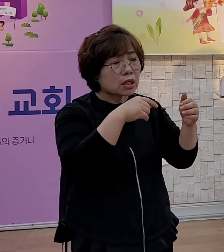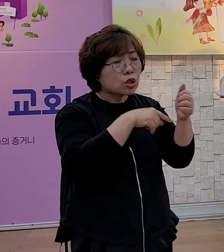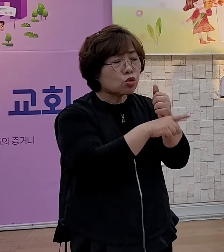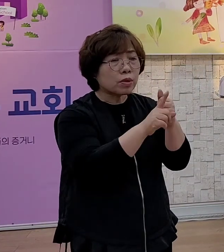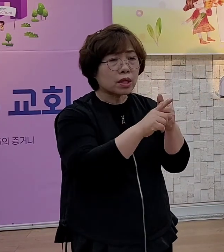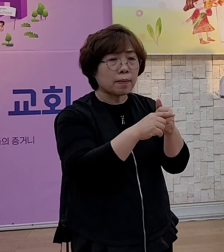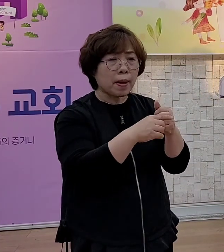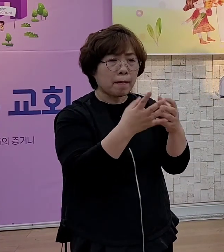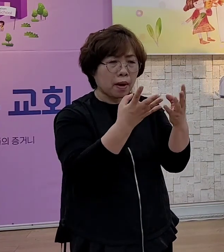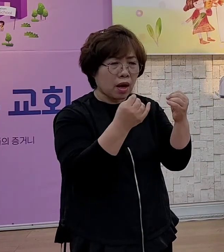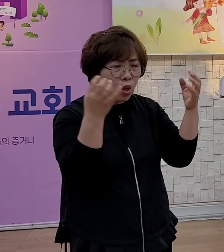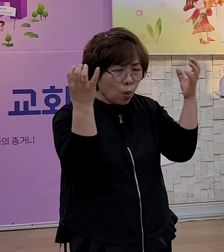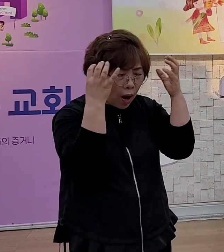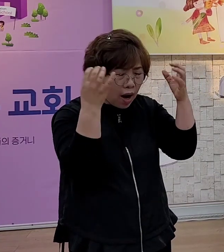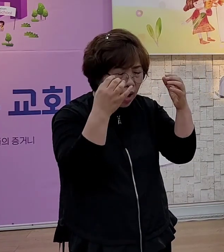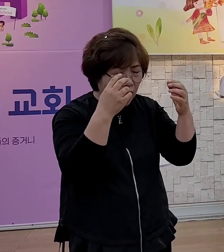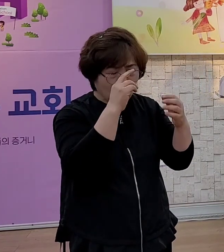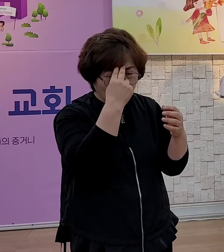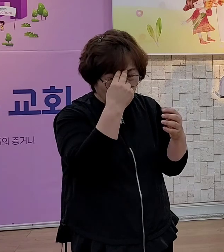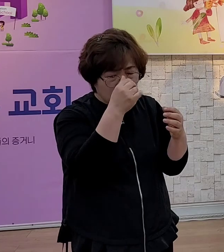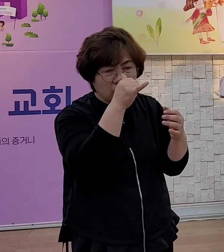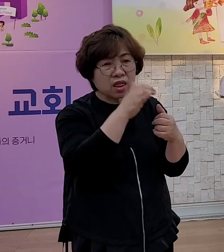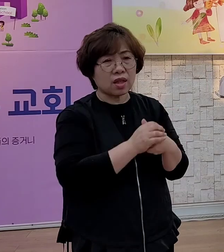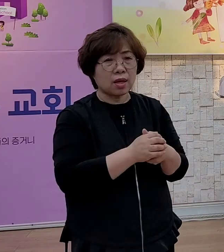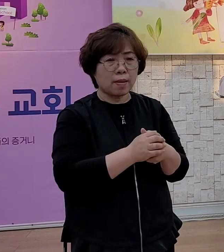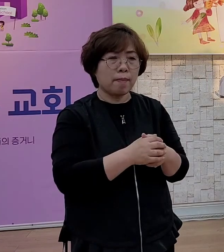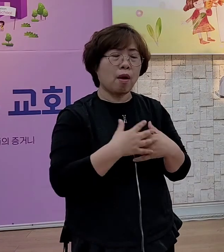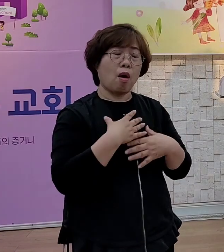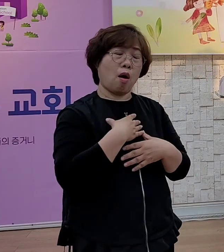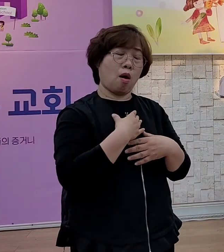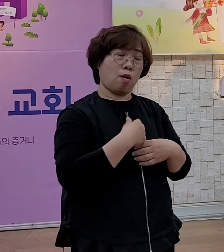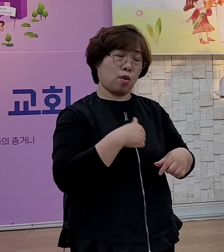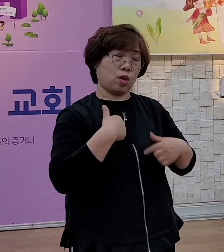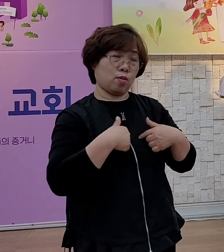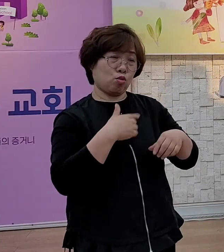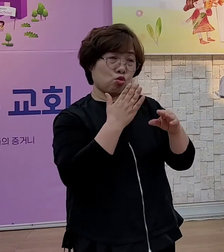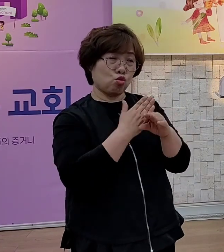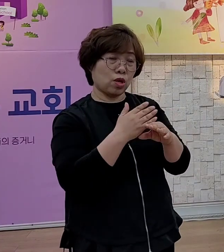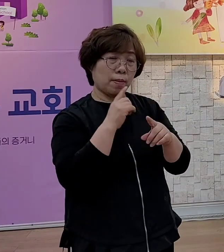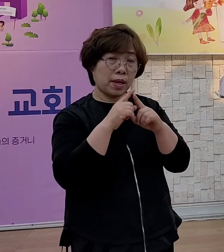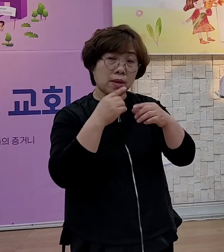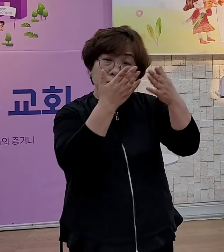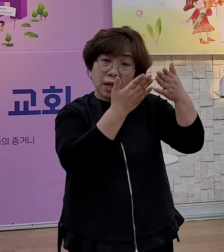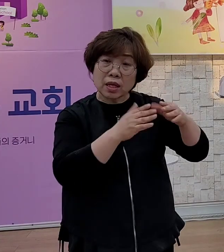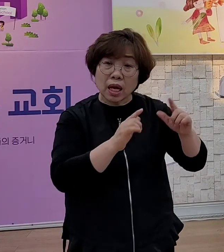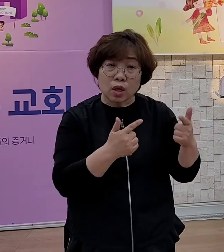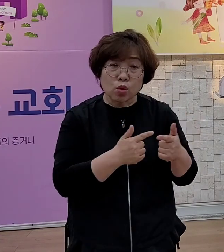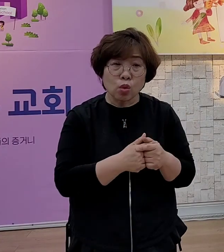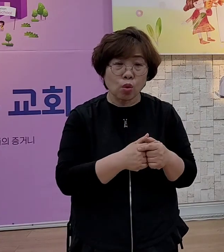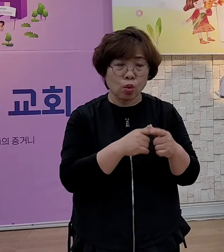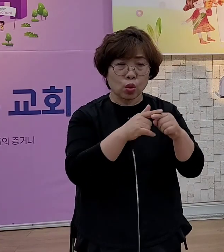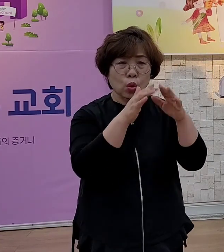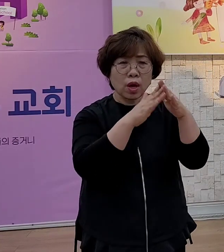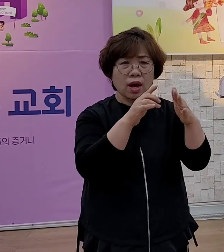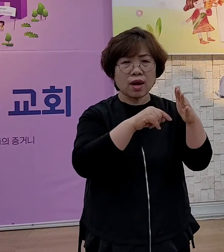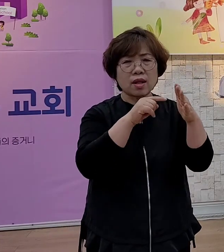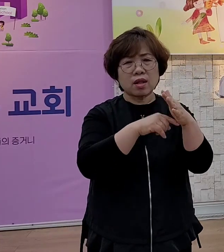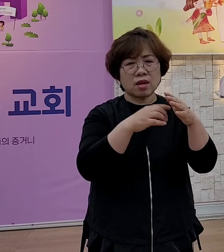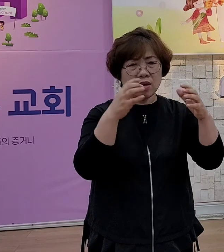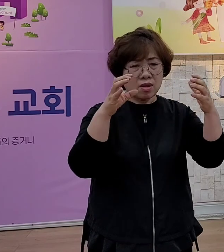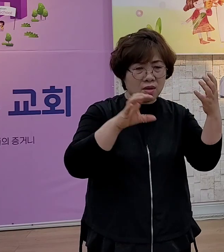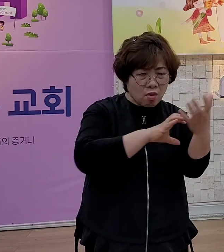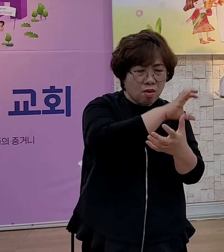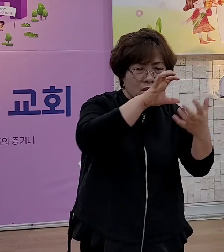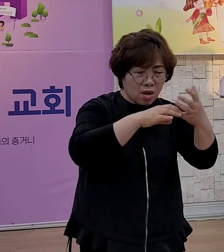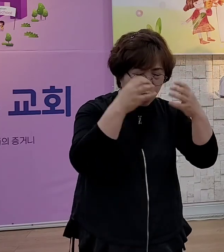있었다. 그들이 그냥 뭐 평안하고 기쁘고 즐거운 가운데서 말씀 받은 게 아니고 그들의 삶의 현실은 환난